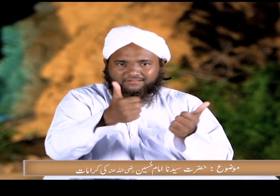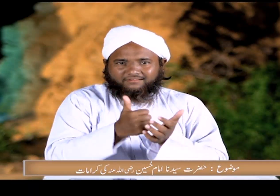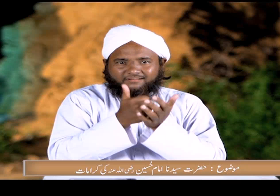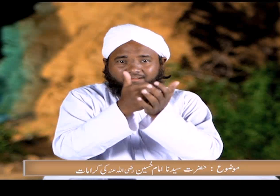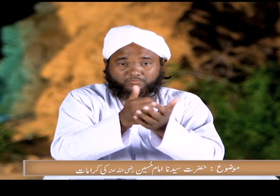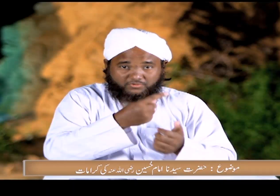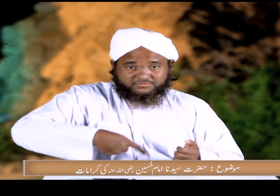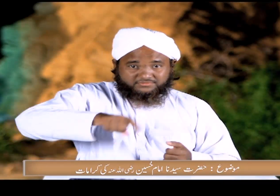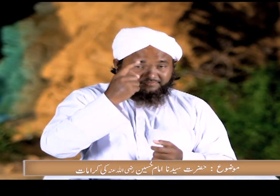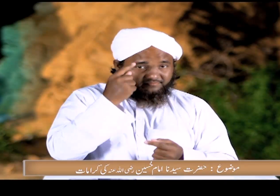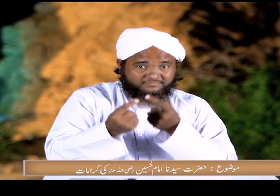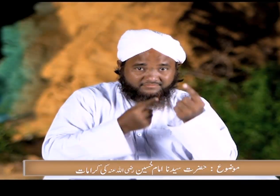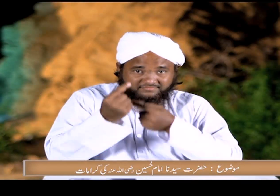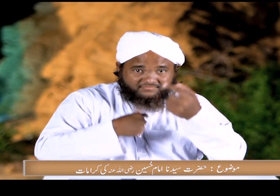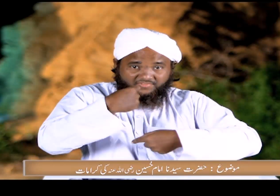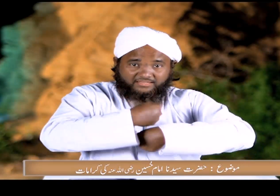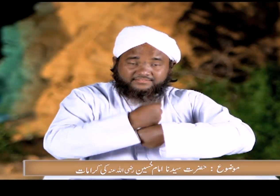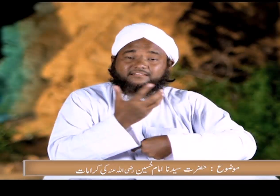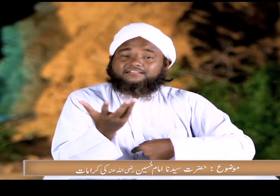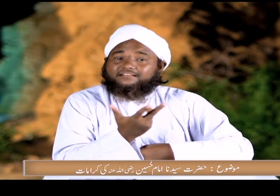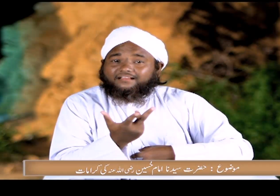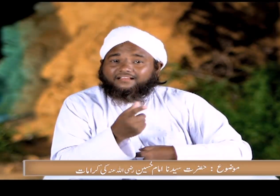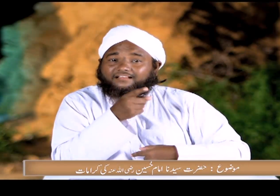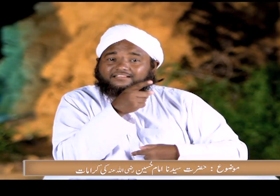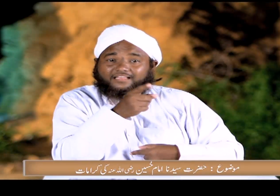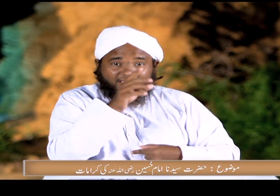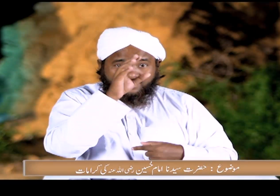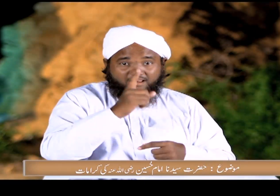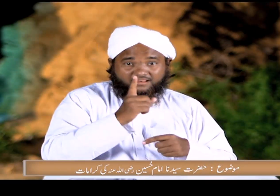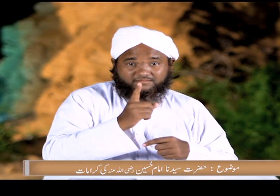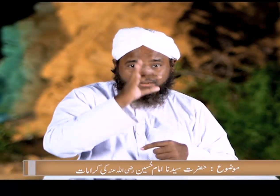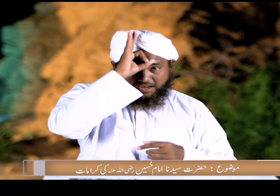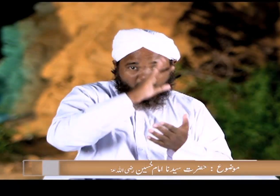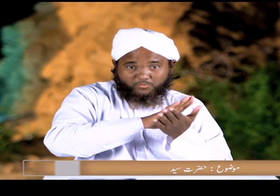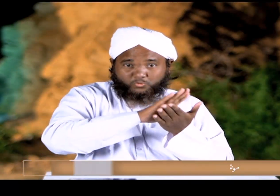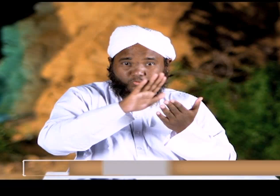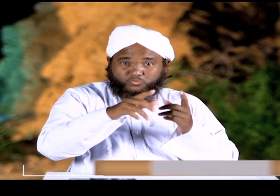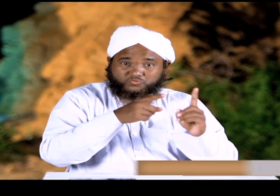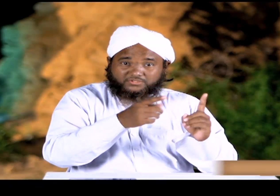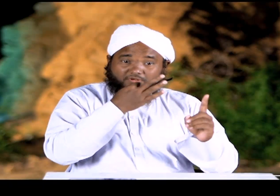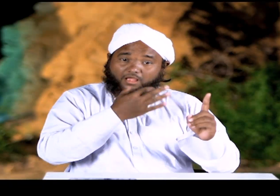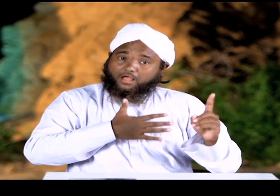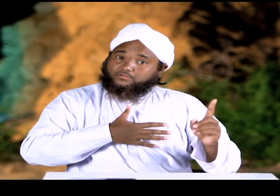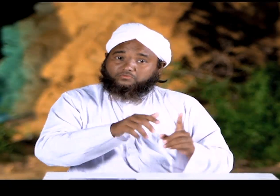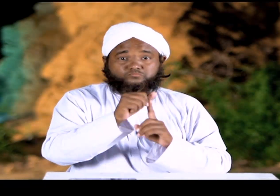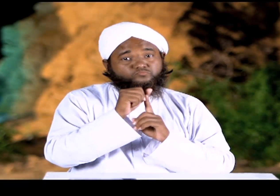ہیں۔ یہ بھی پتہ چلا کہ اللہ پاک کو امام حسین رضی اللہ عنہ کی بے ادبی قطعاً نامنظور